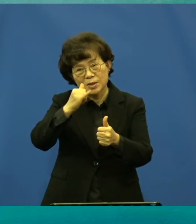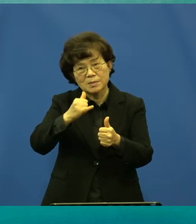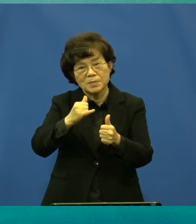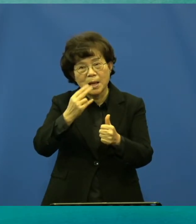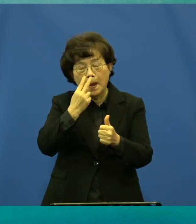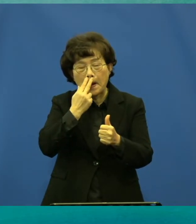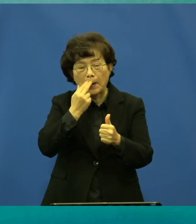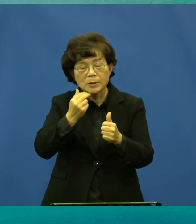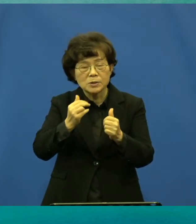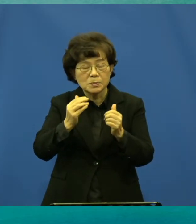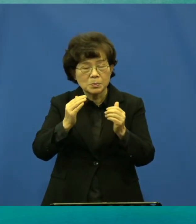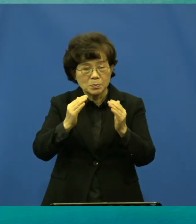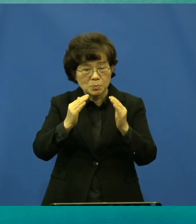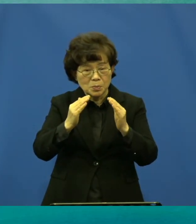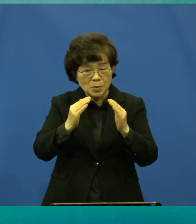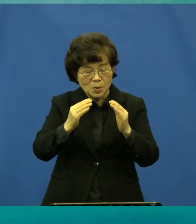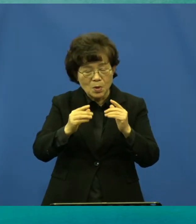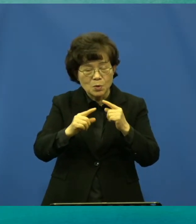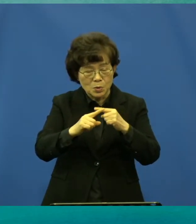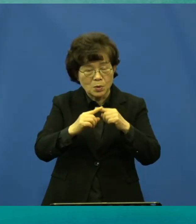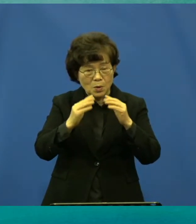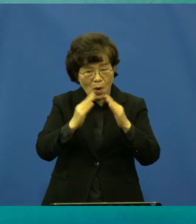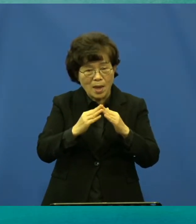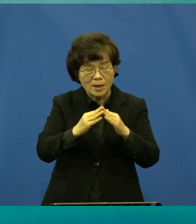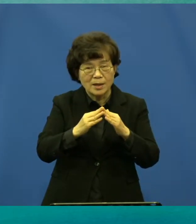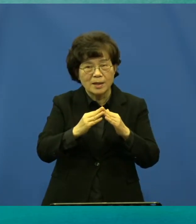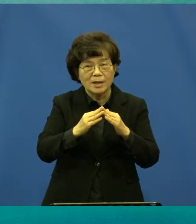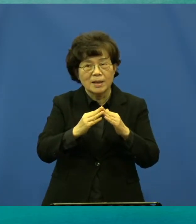유치부까지는 시청각 교재가 많아요.